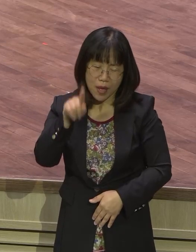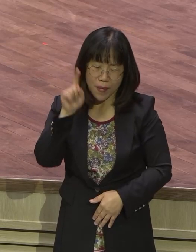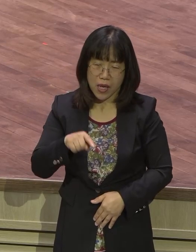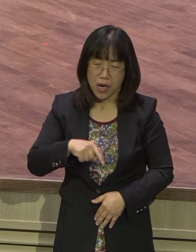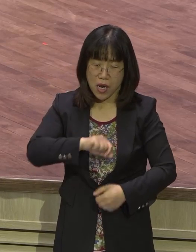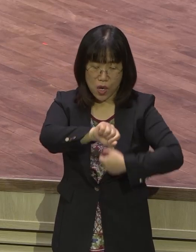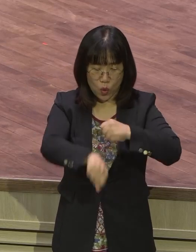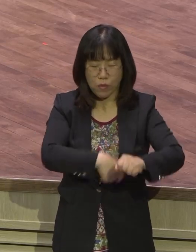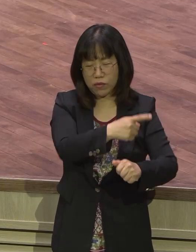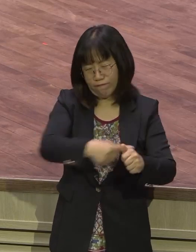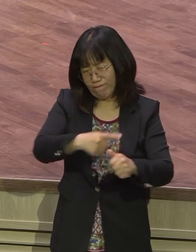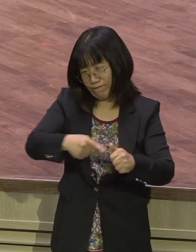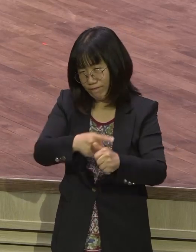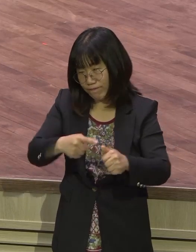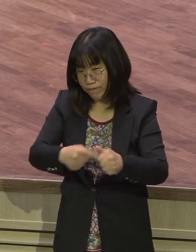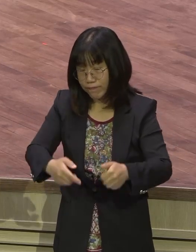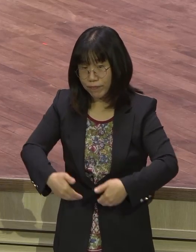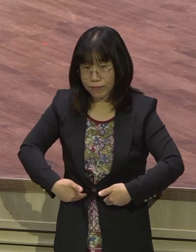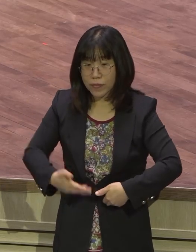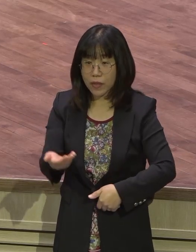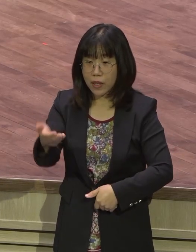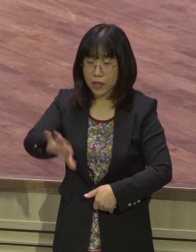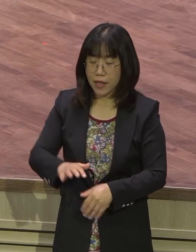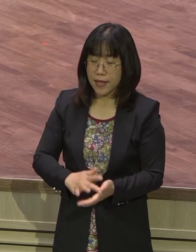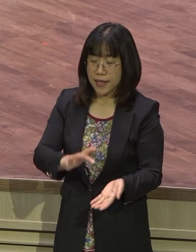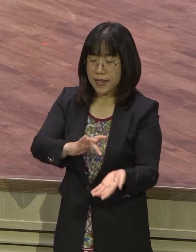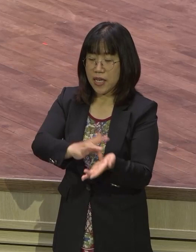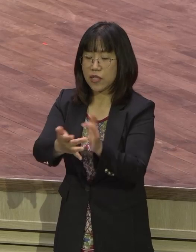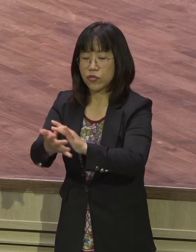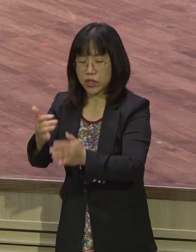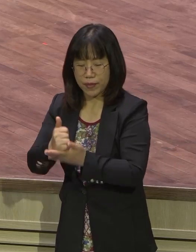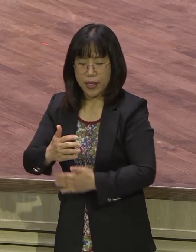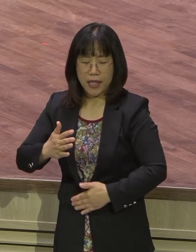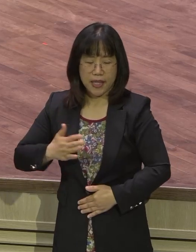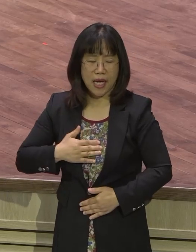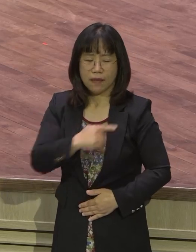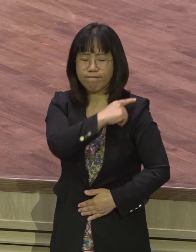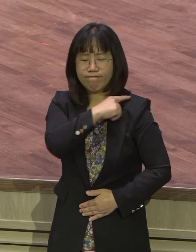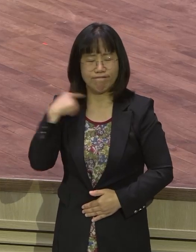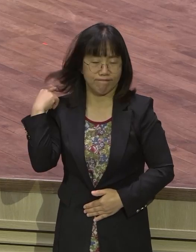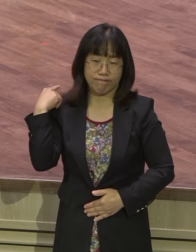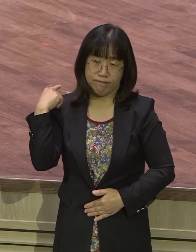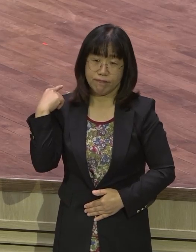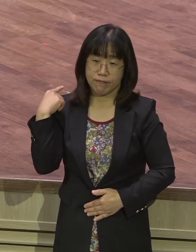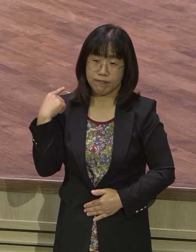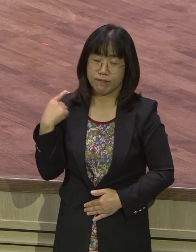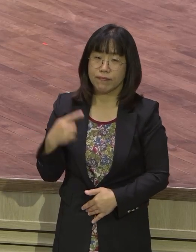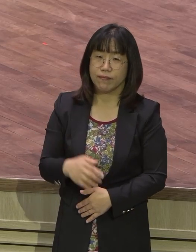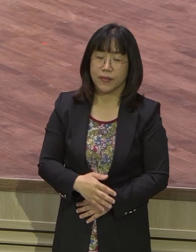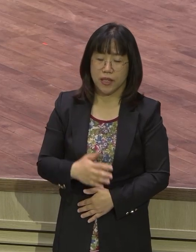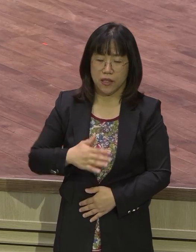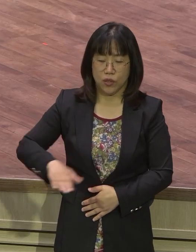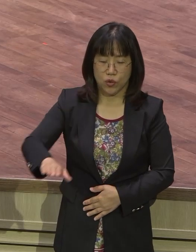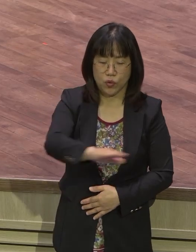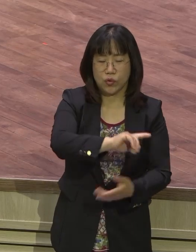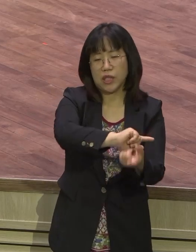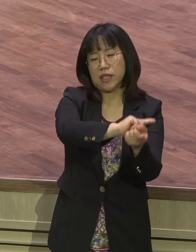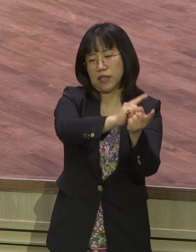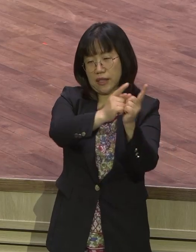예수님이 뭐가 되냐 예수님이 희생 제물이 되셨어요. 우리 대신에서